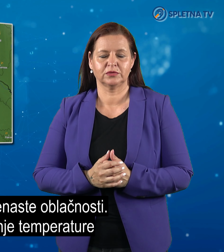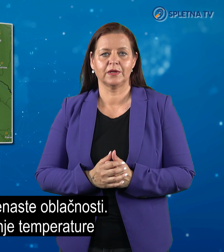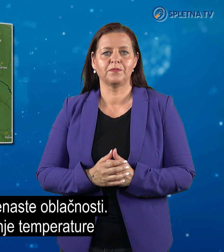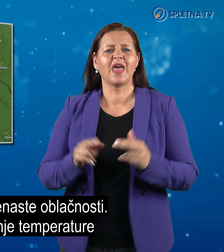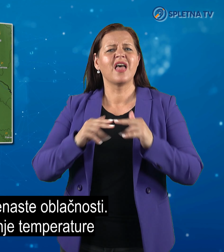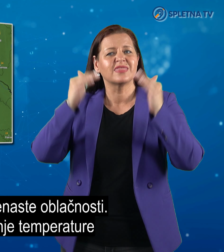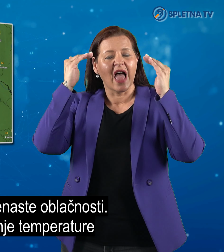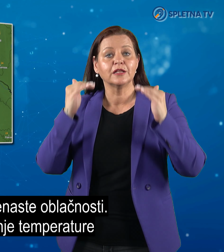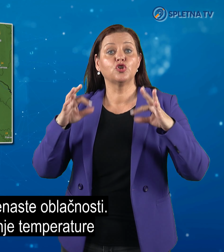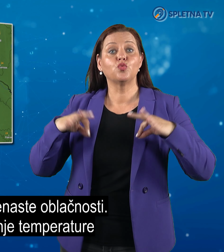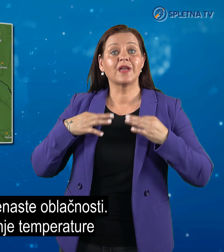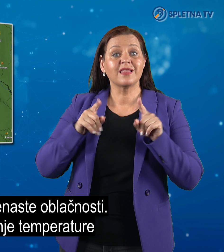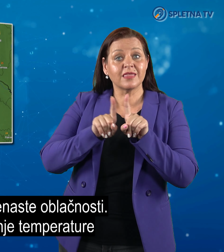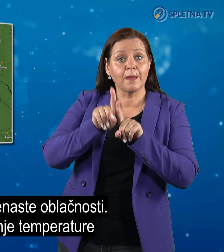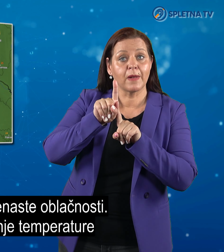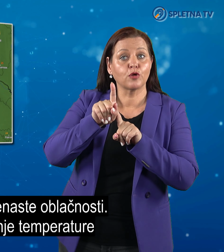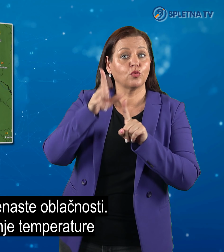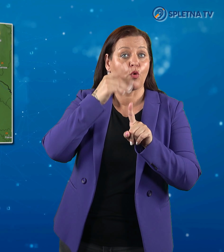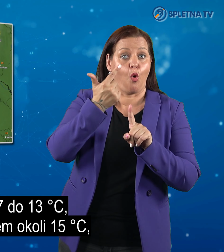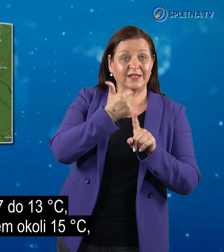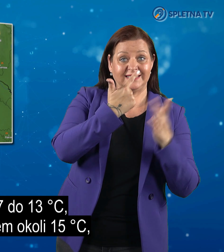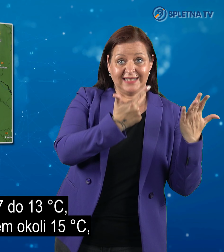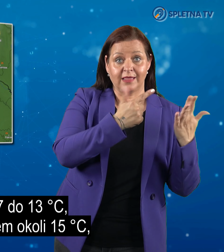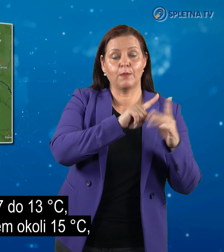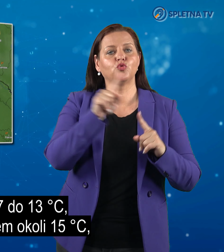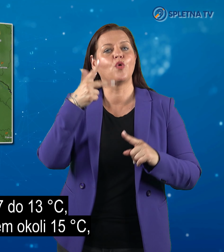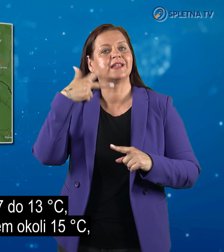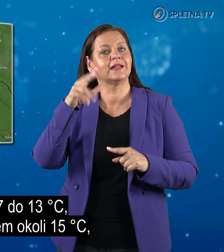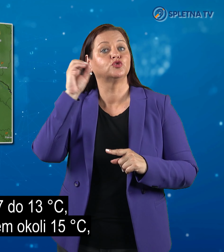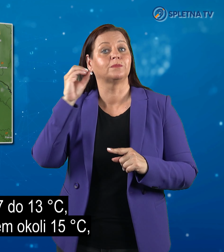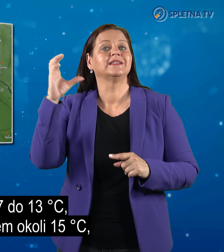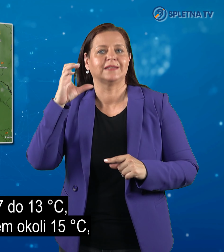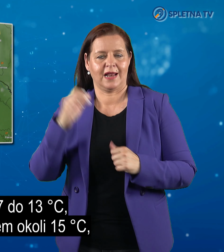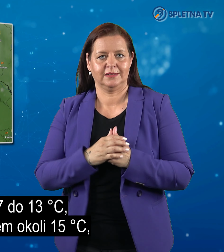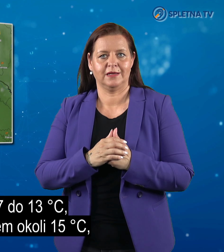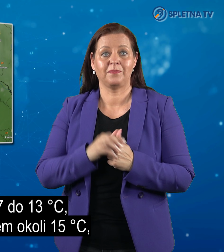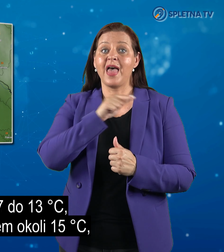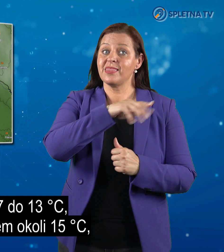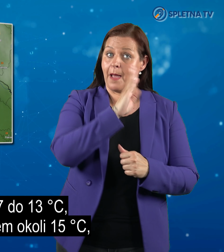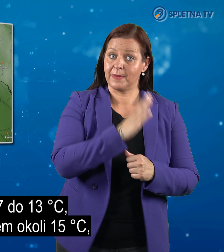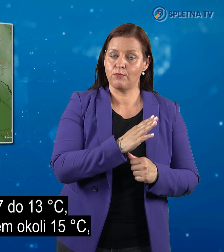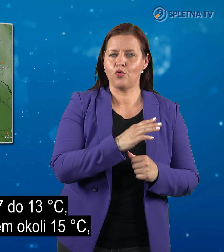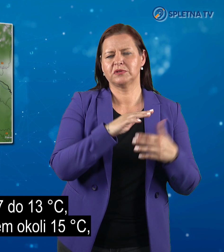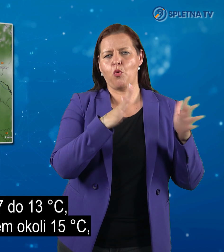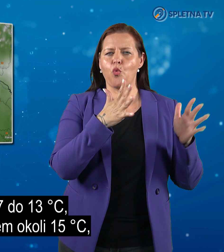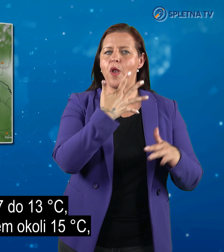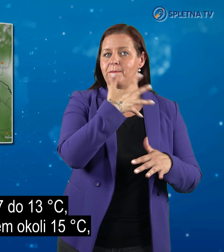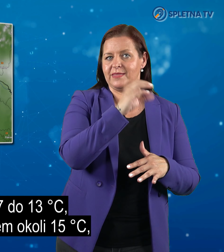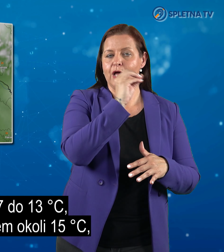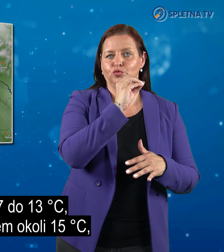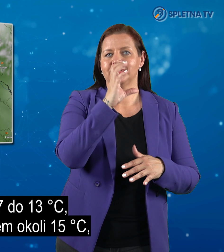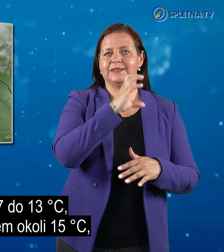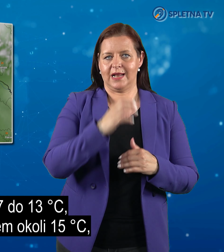Najnižje jutranje temperature bodo od 7 do 13 stopinj Celzija, na Primorskem okoli 15 stopinj